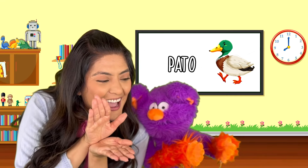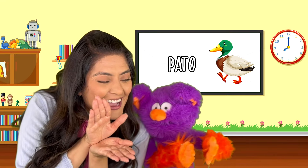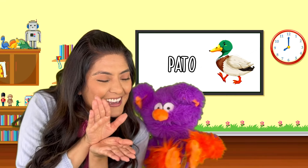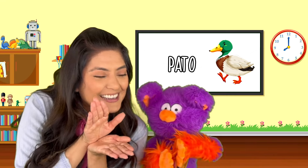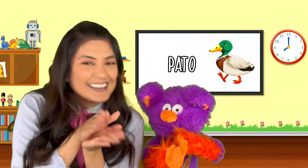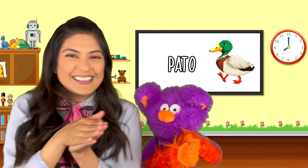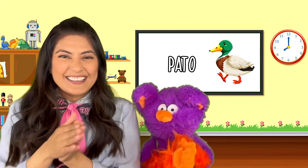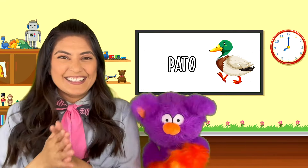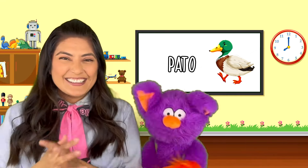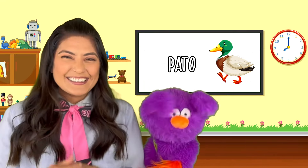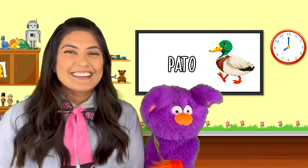cuac!